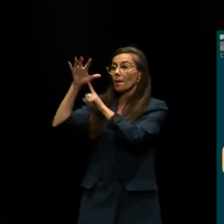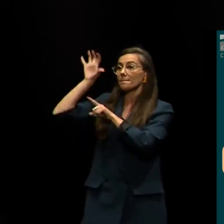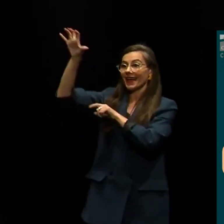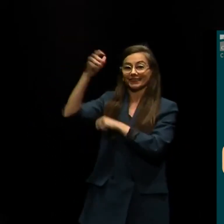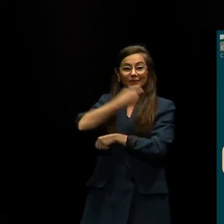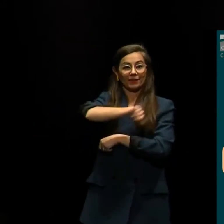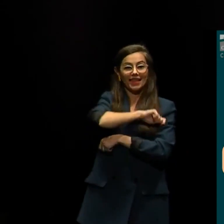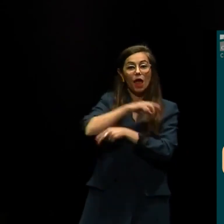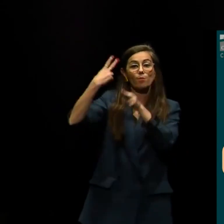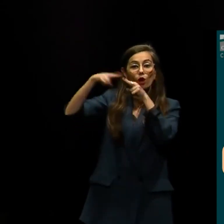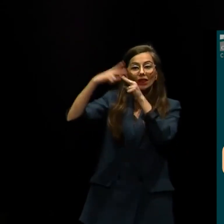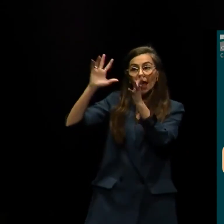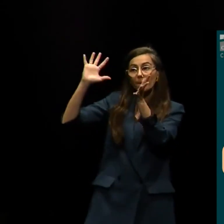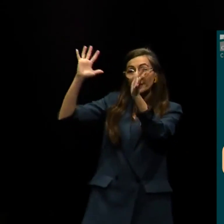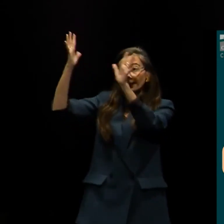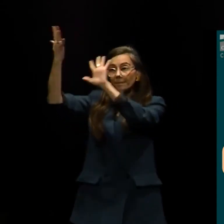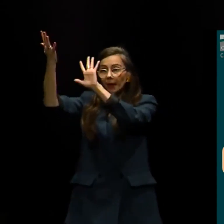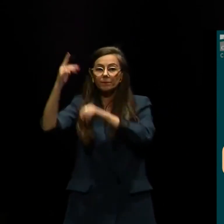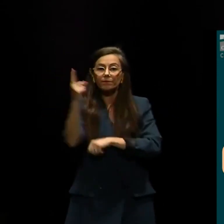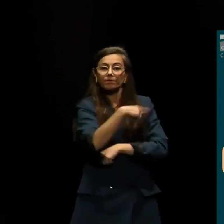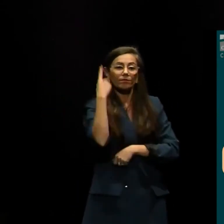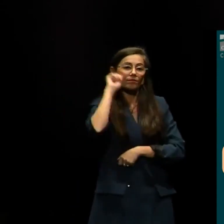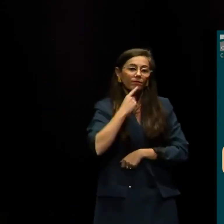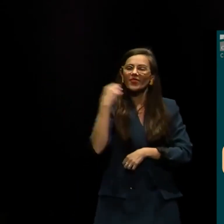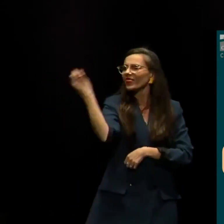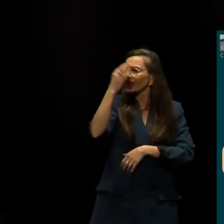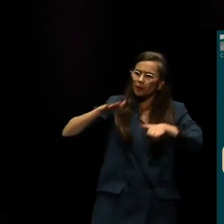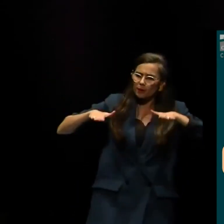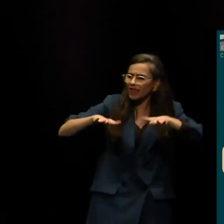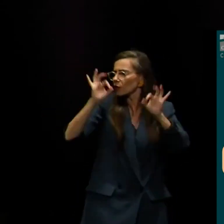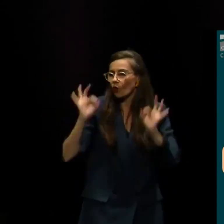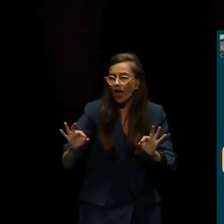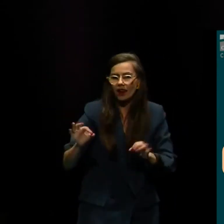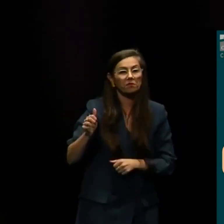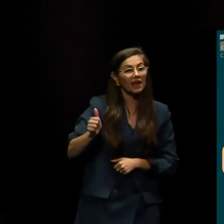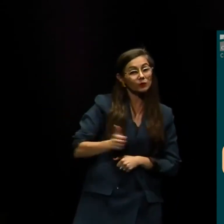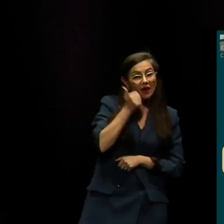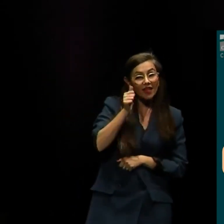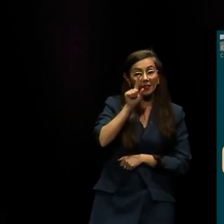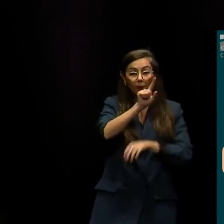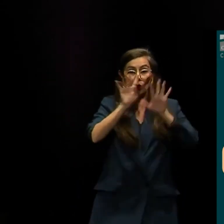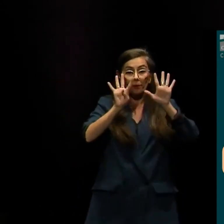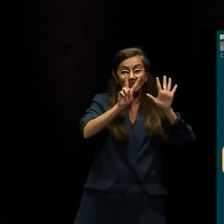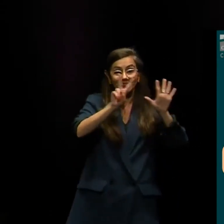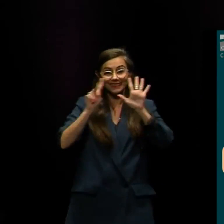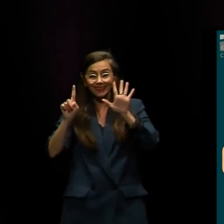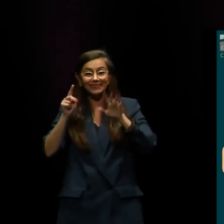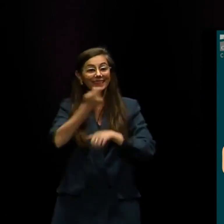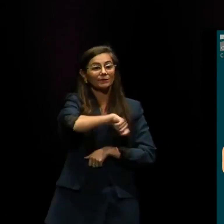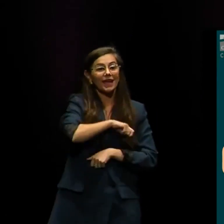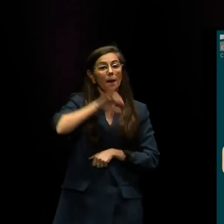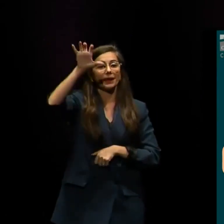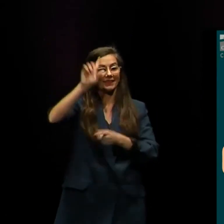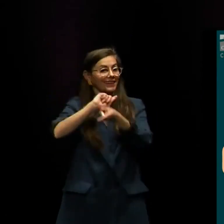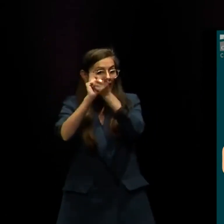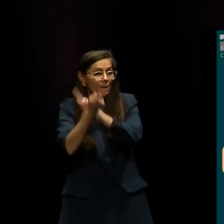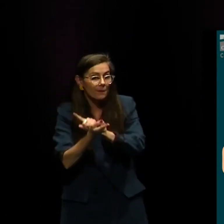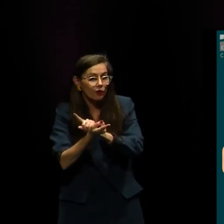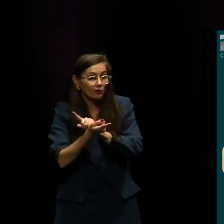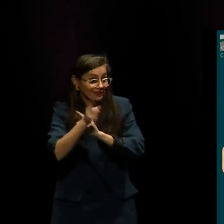de la casualidad o fruto de la situación política que vivía en ese momento nuestro país? En el